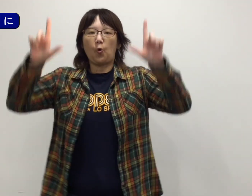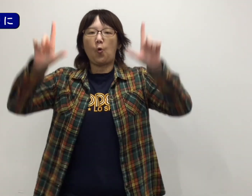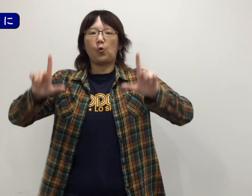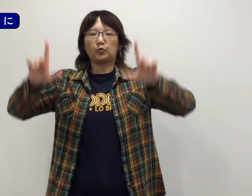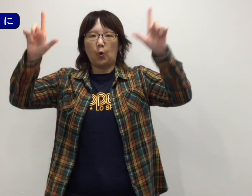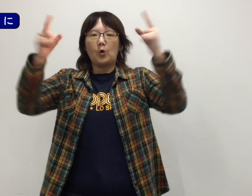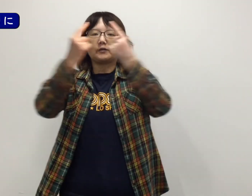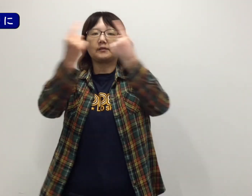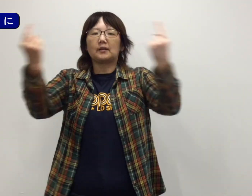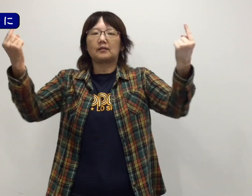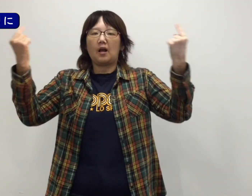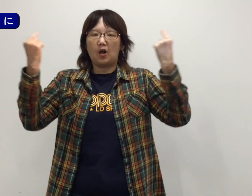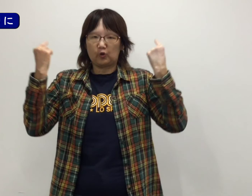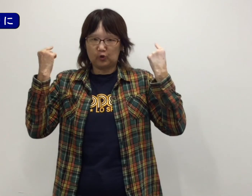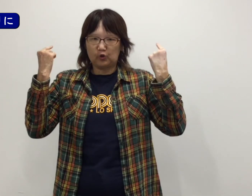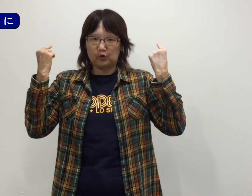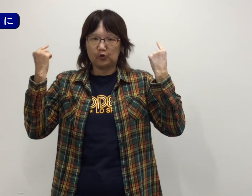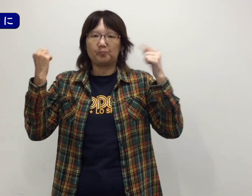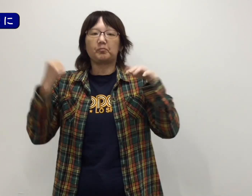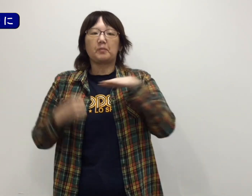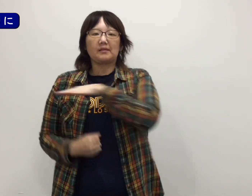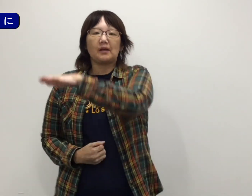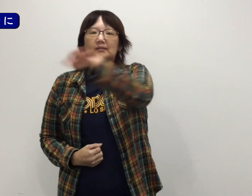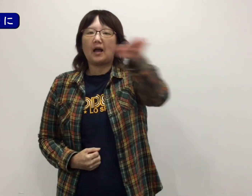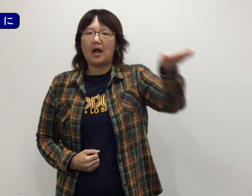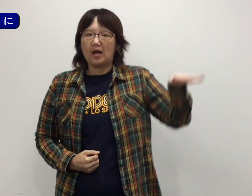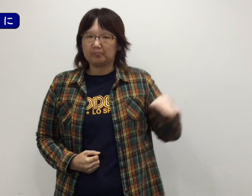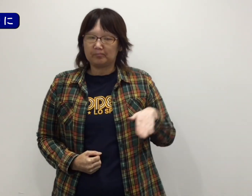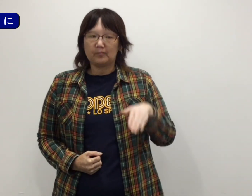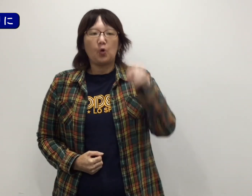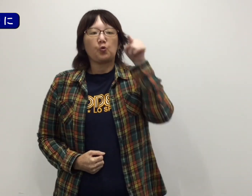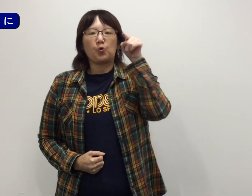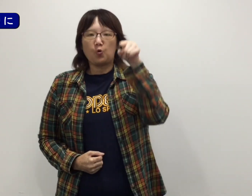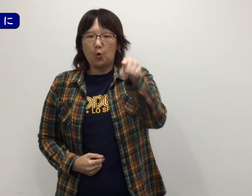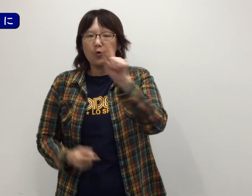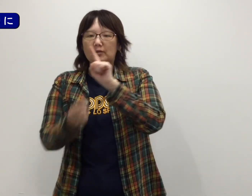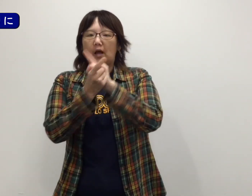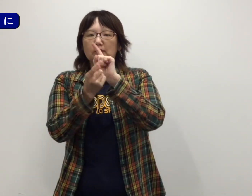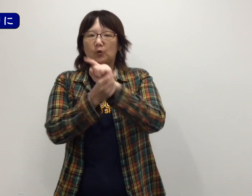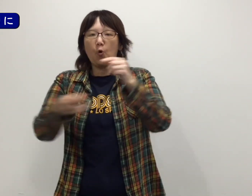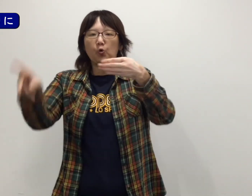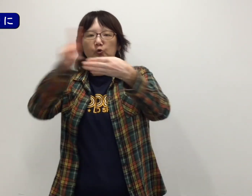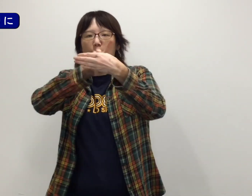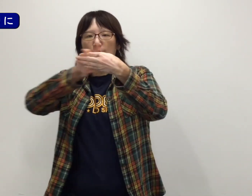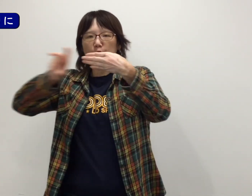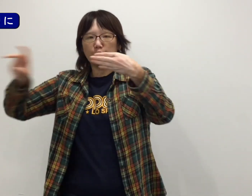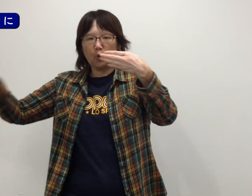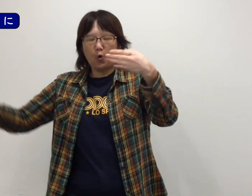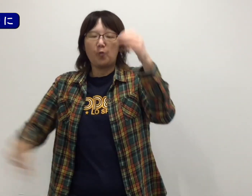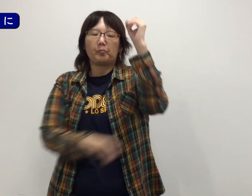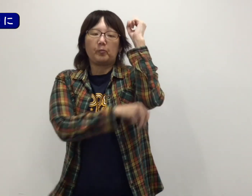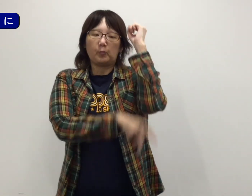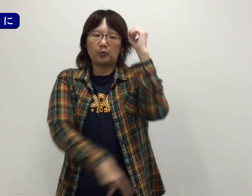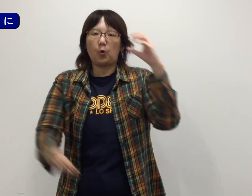東京大学のすべての教員職員はこの対応要領に基づい